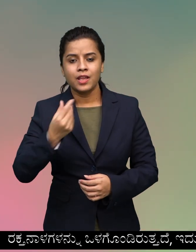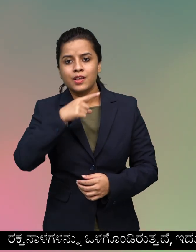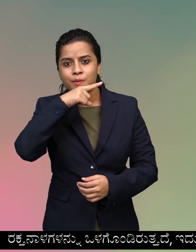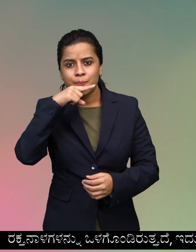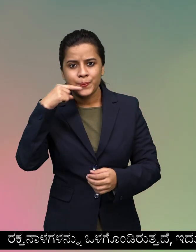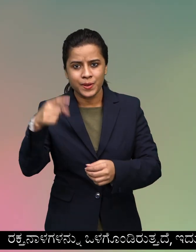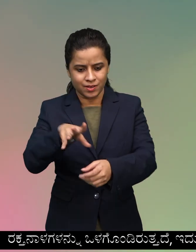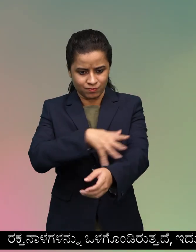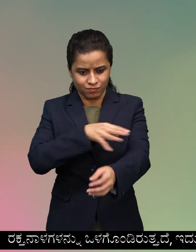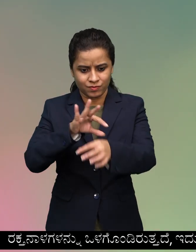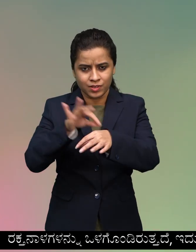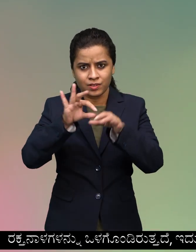ರೂಪಿಸುತ್ತದೆ.